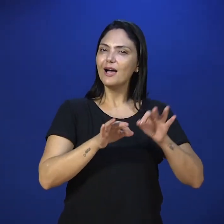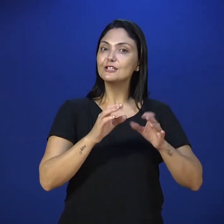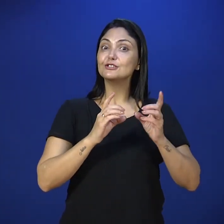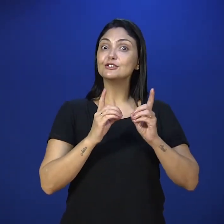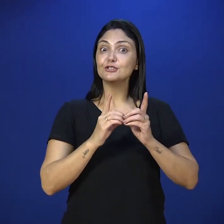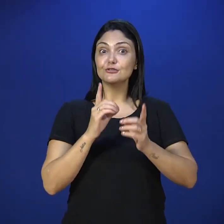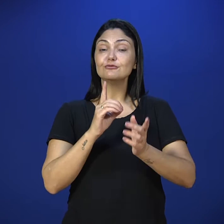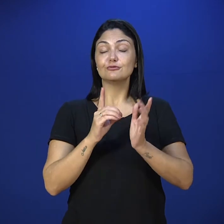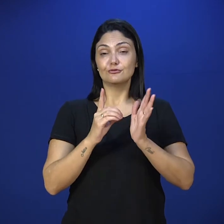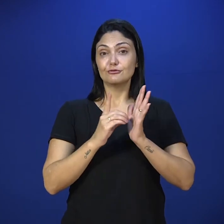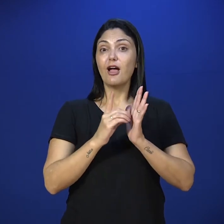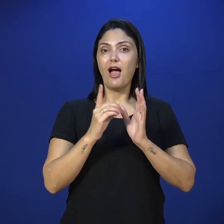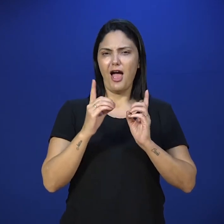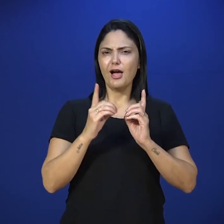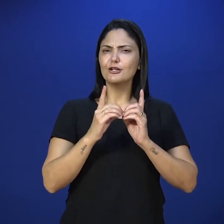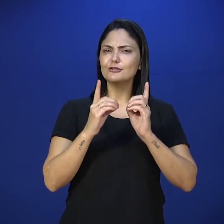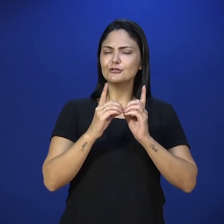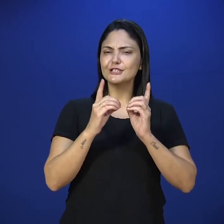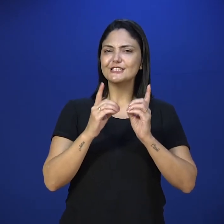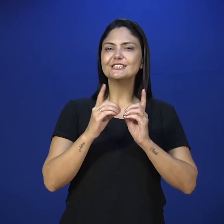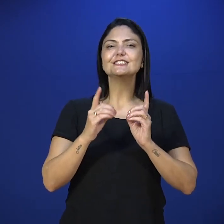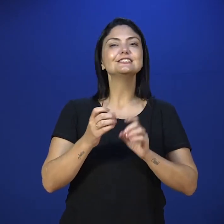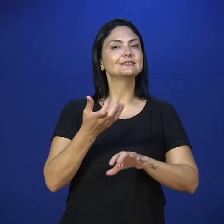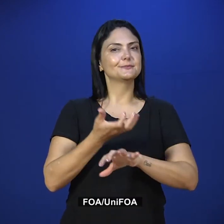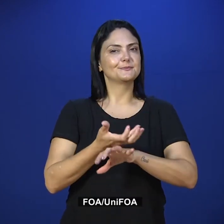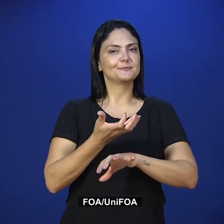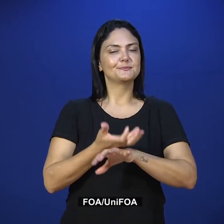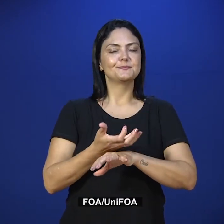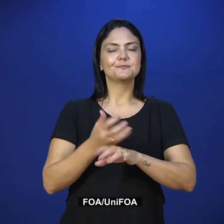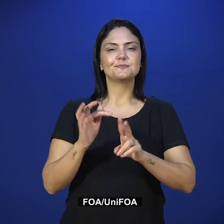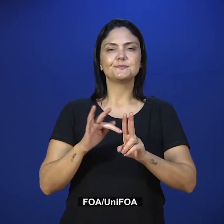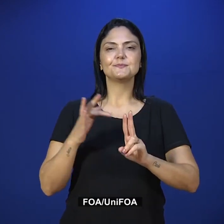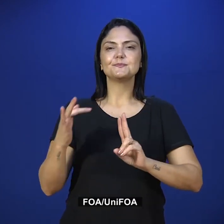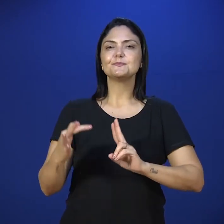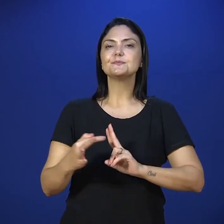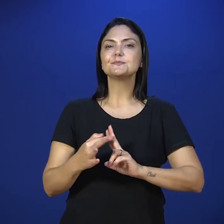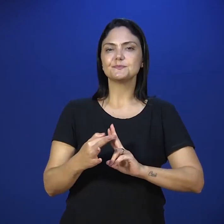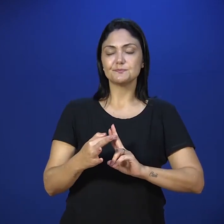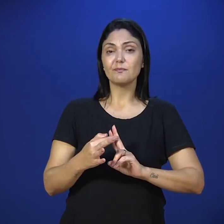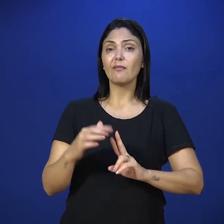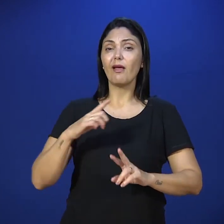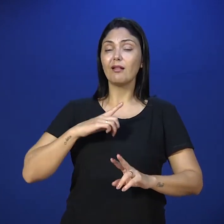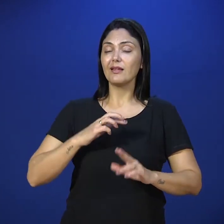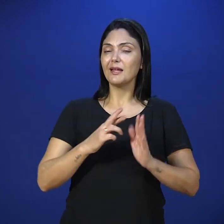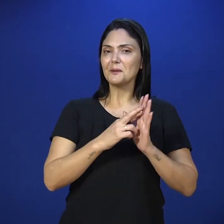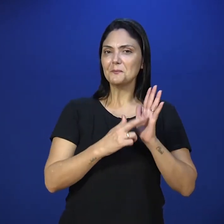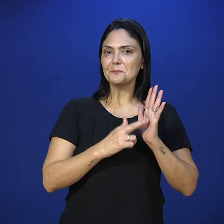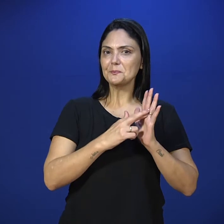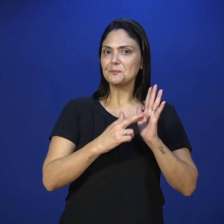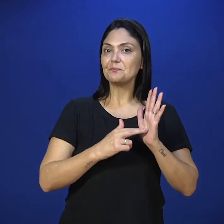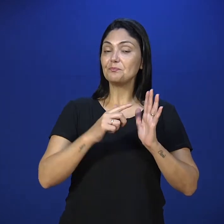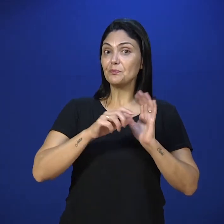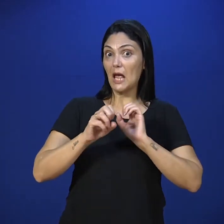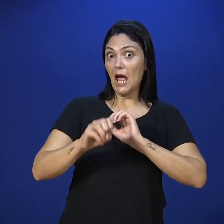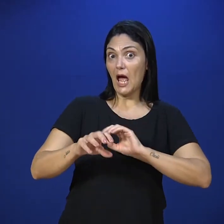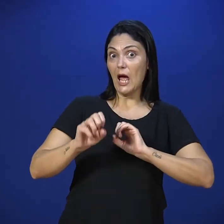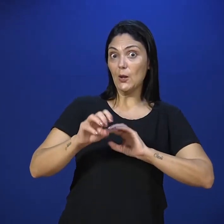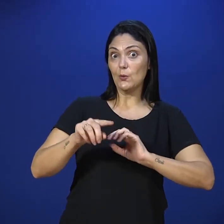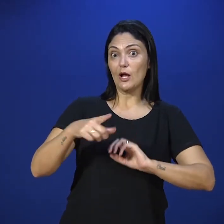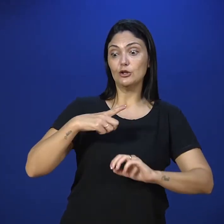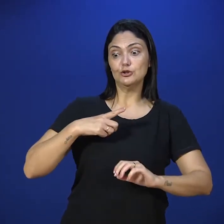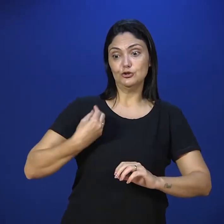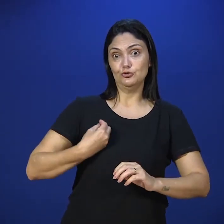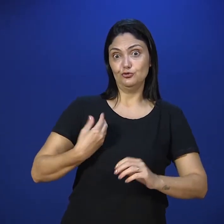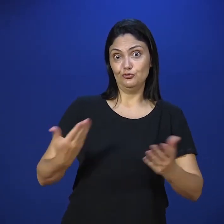didática pedagógica e curricular dos cursos de graduação da FOA-Unifoa, conforme regras e normas educacionais